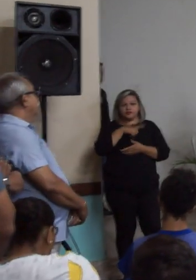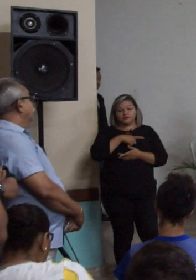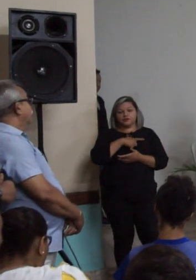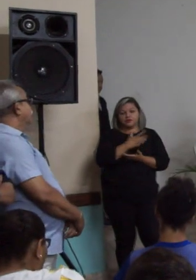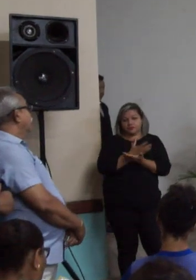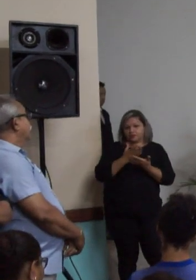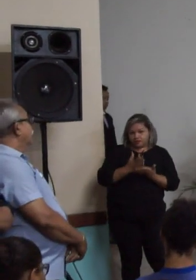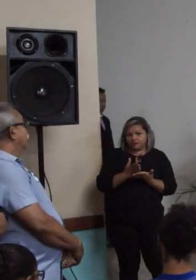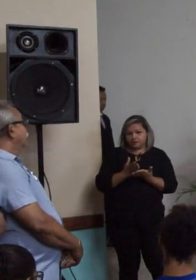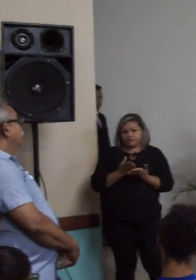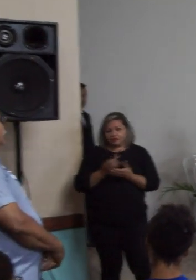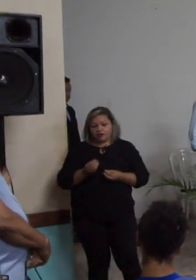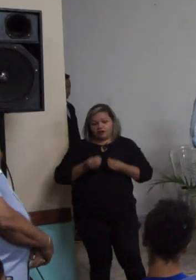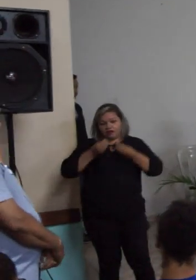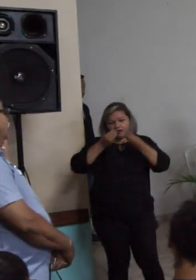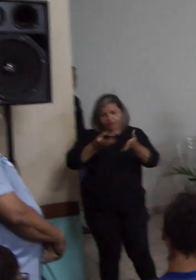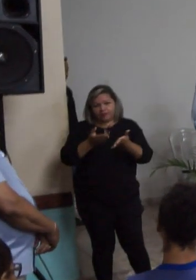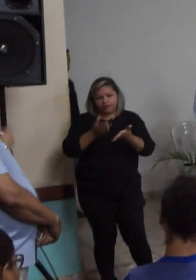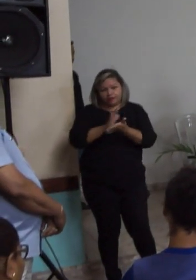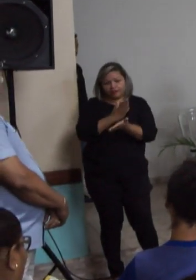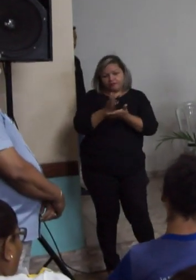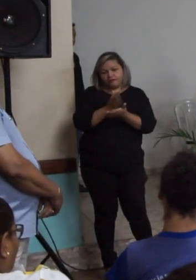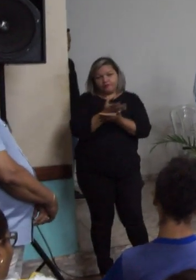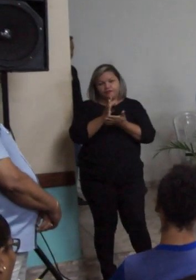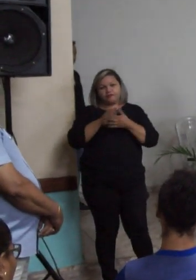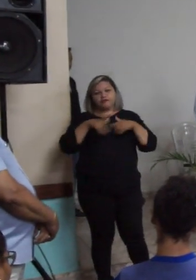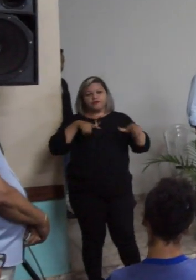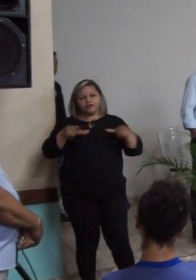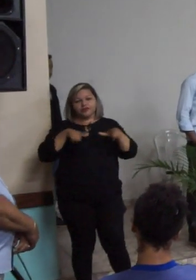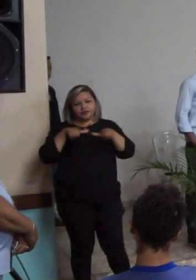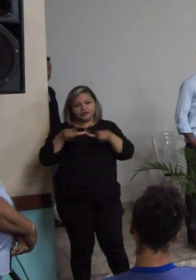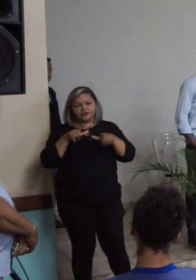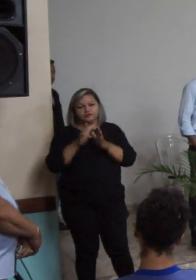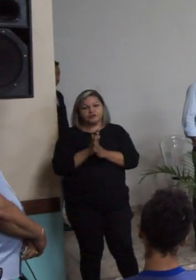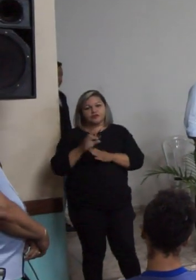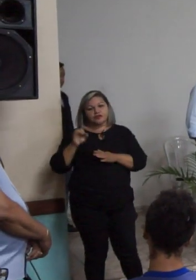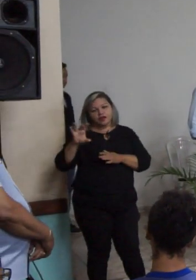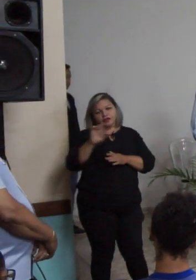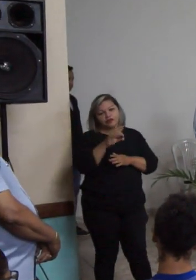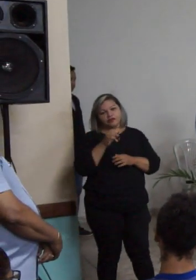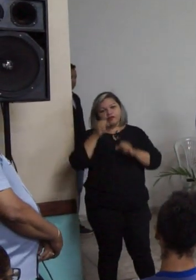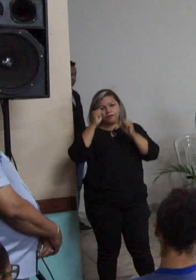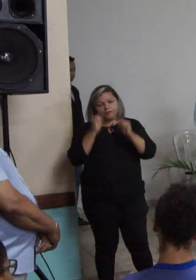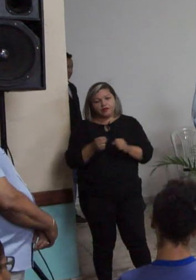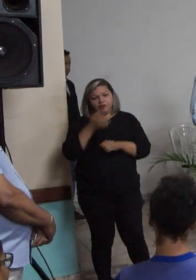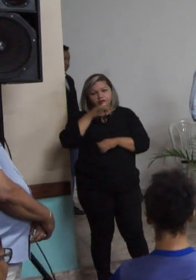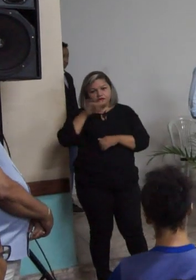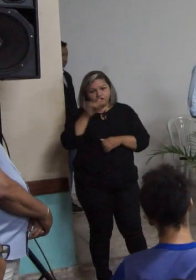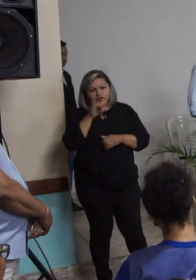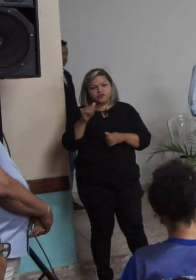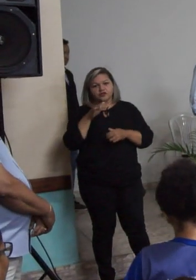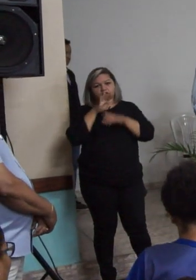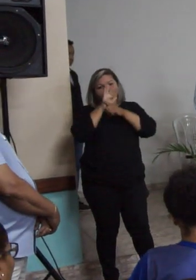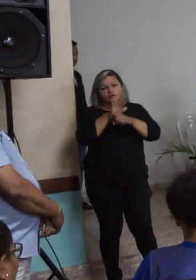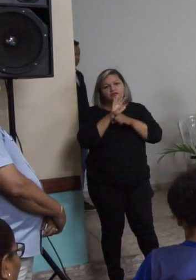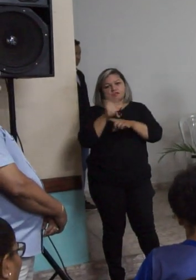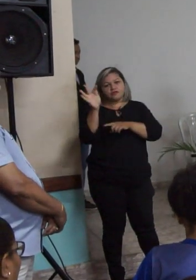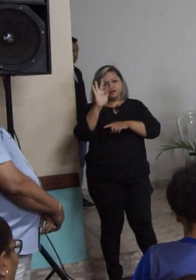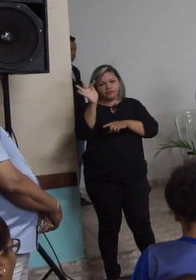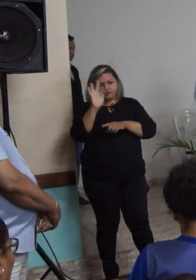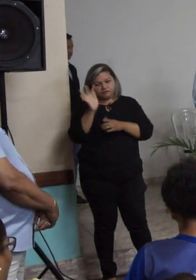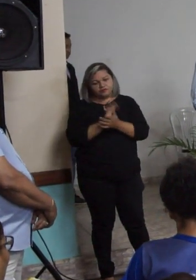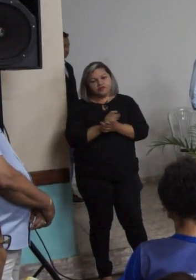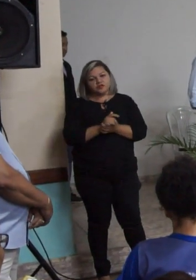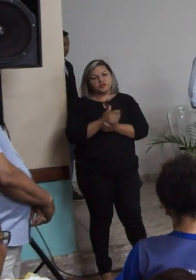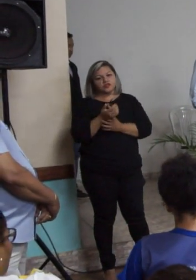o recurso é devolvido em forma de trabalho. Cada um de vocês pode dizer, quem está ajudando a pagar as faculdades, de quem não tem